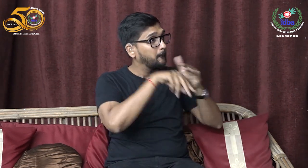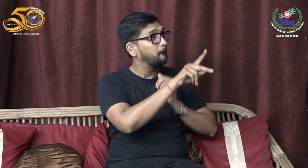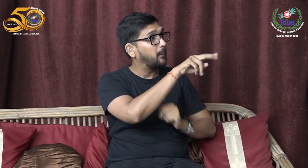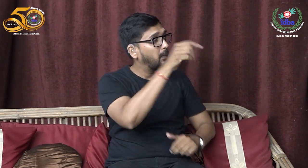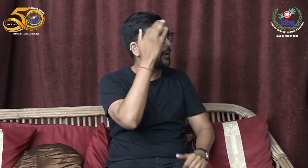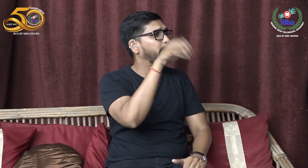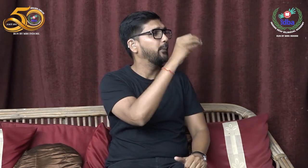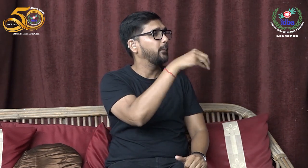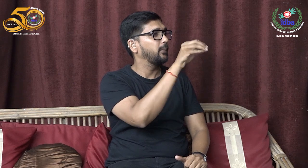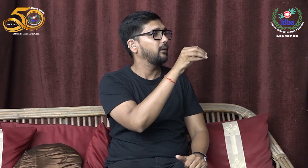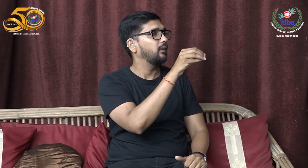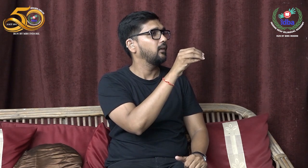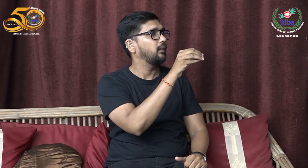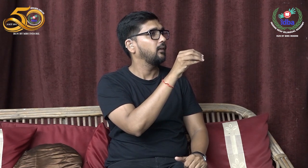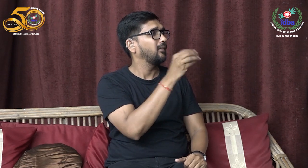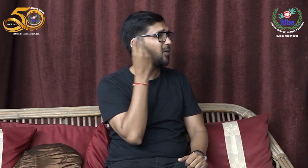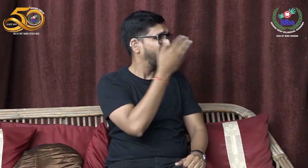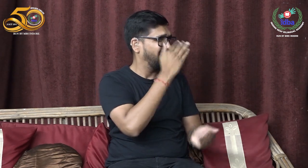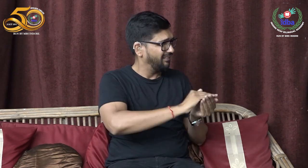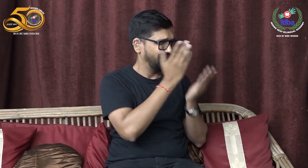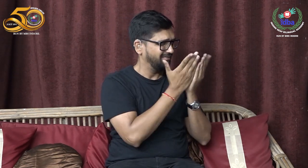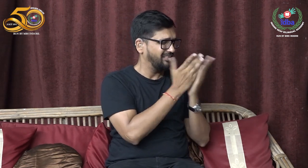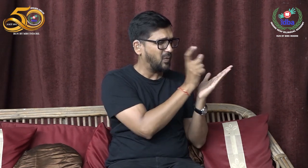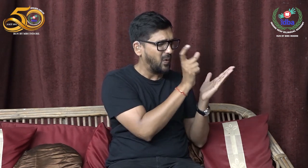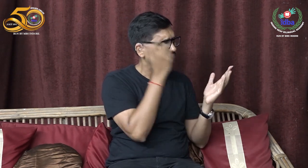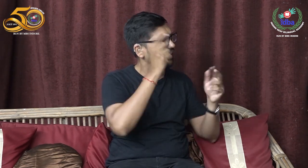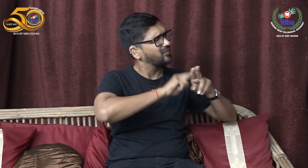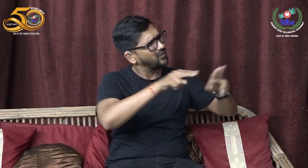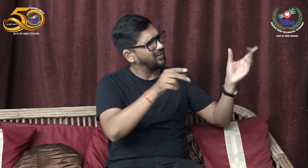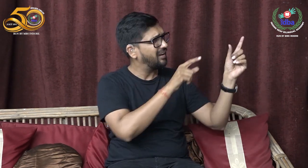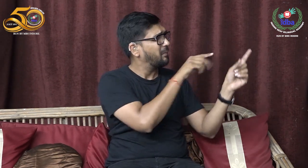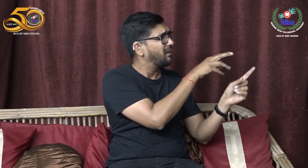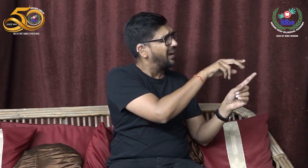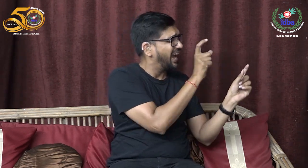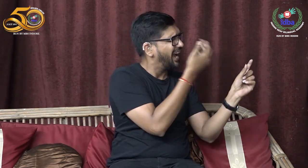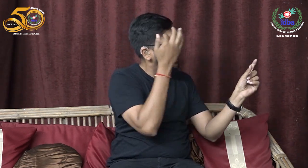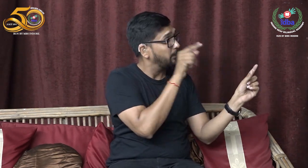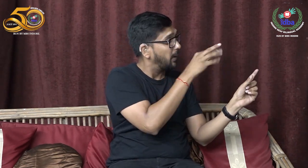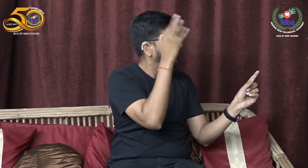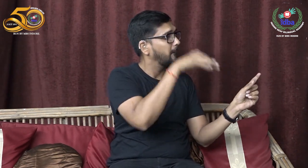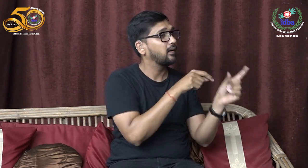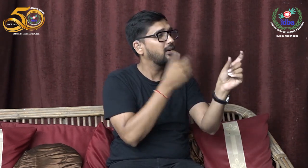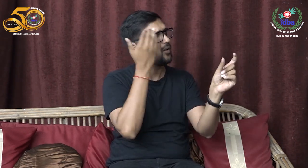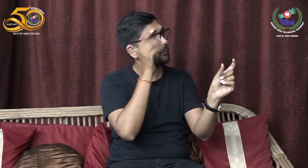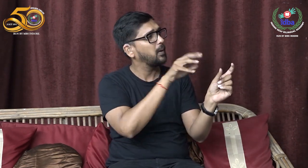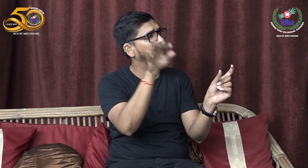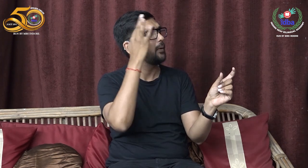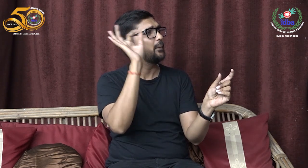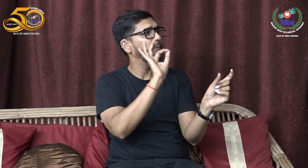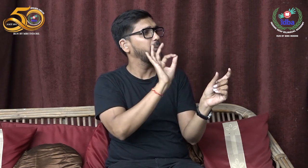था, जब मैं पढ़ता था, तो मुझे इसका मतलब कैसे क्या है मुझे इतना नहीं समझ में आता था। वर्ड का मतलब क्या है कि क्या है,